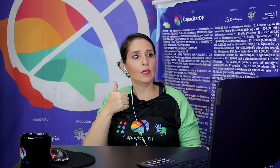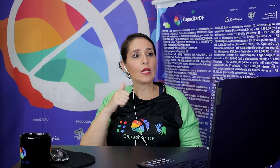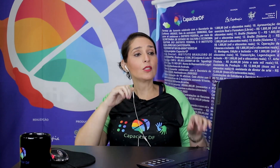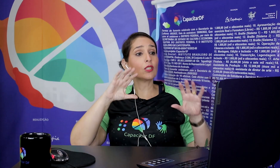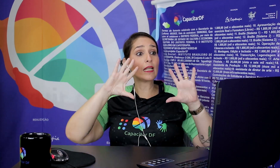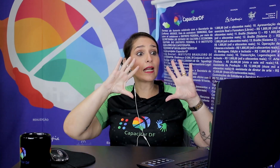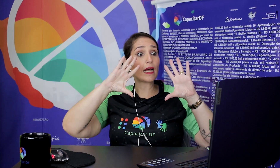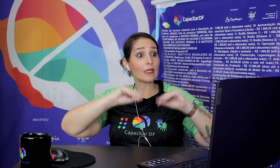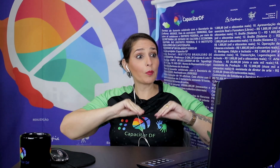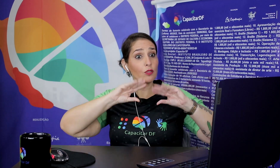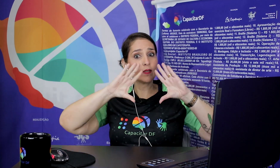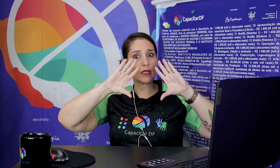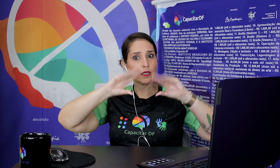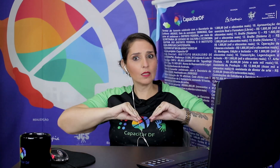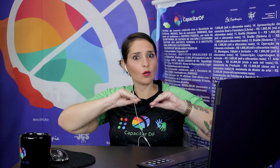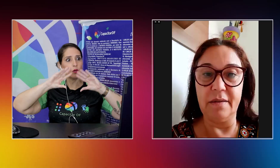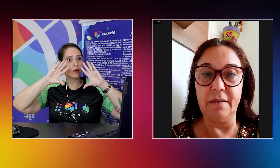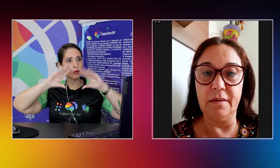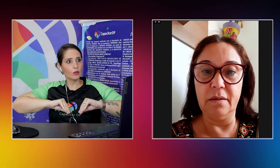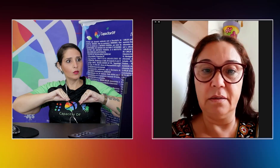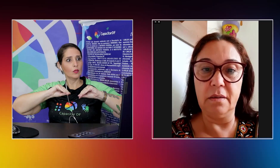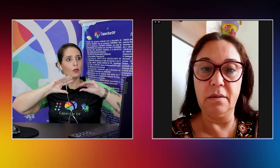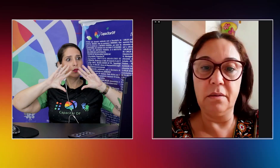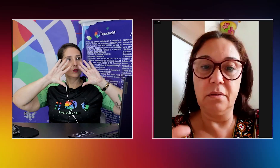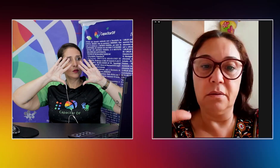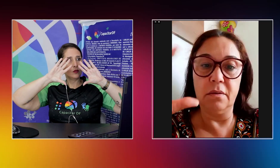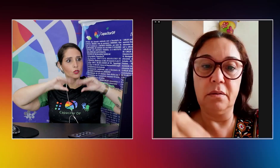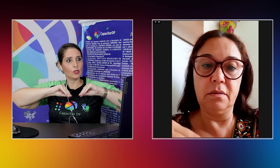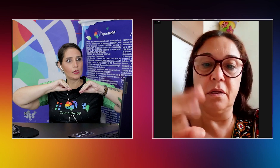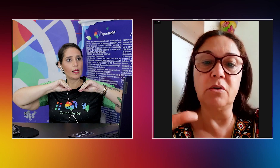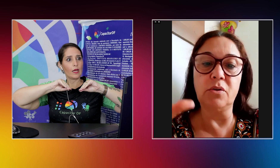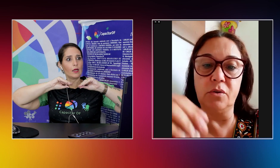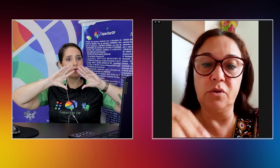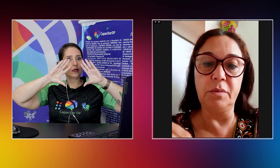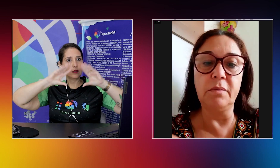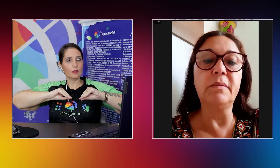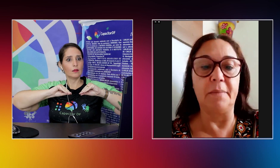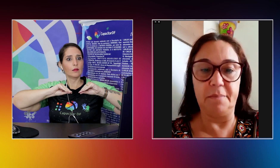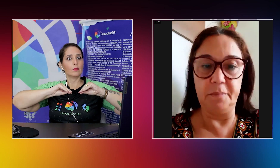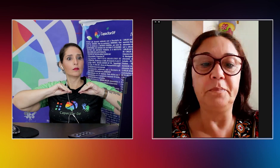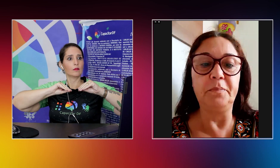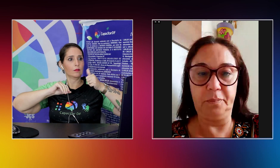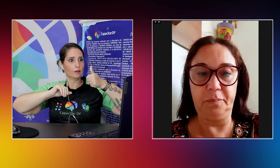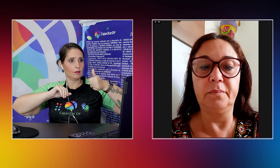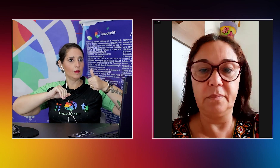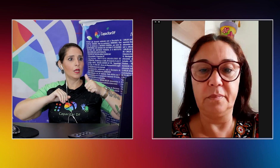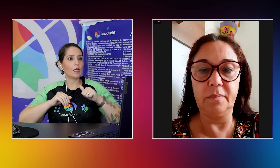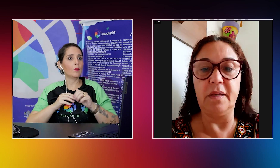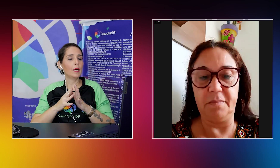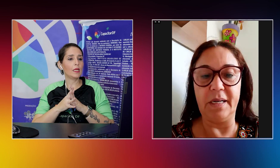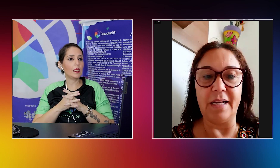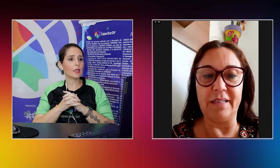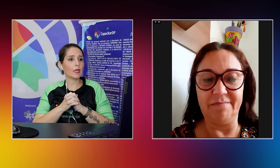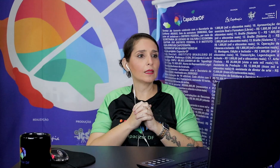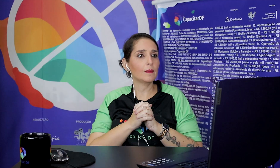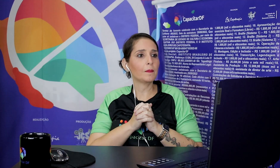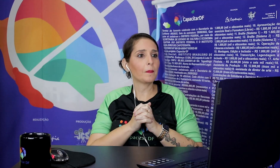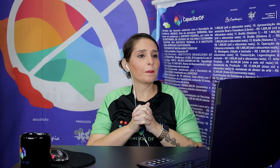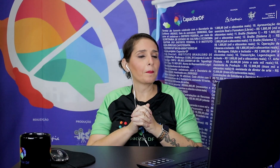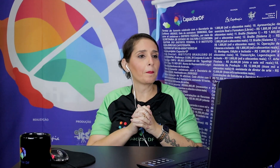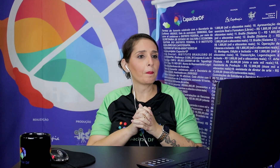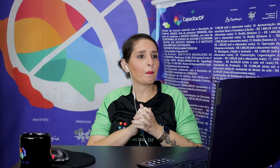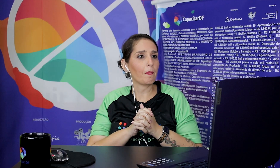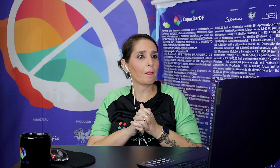Então, já, obrigada. Desligar, você pode fazer assim, ó. Desligar. Tá. Tá, ok. Obrigada. Manina.